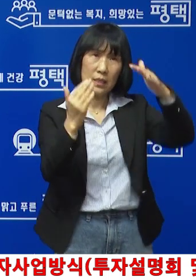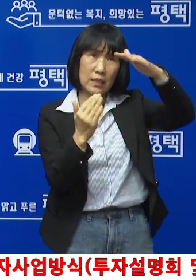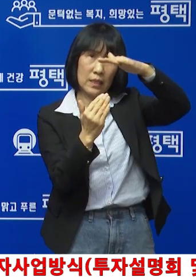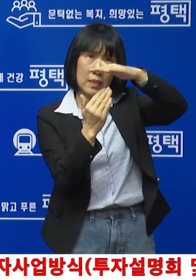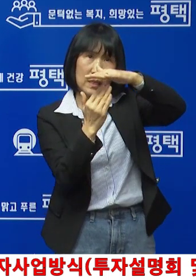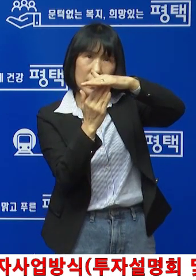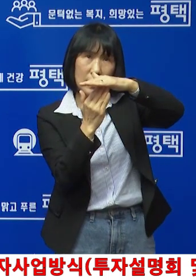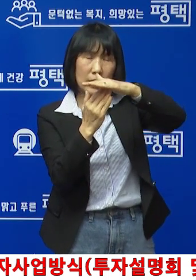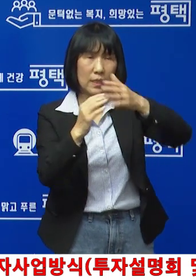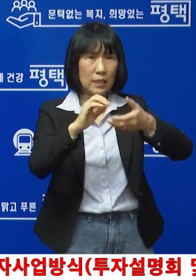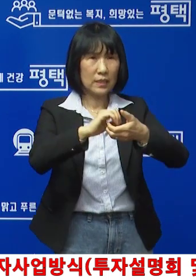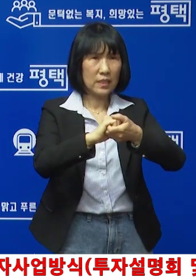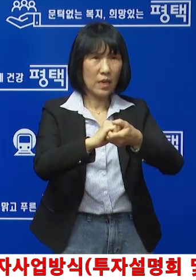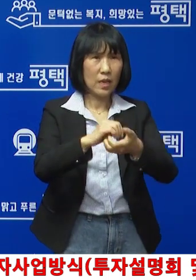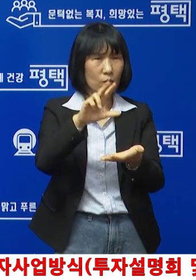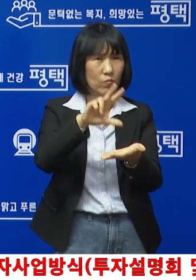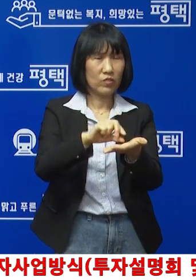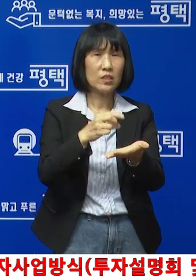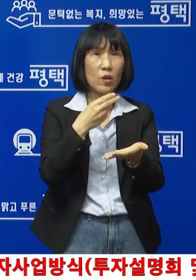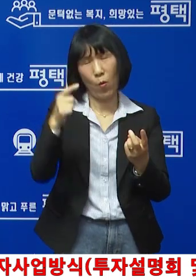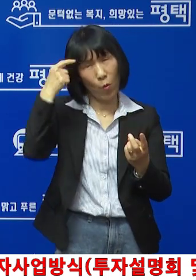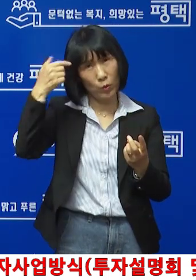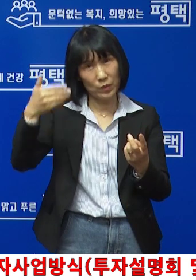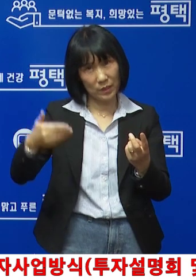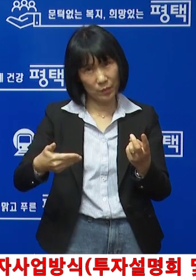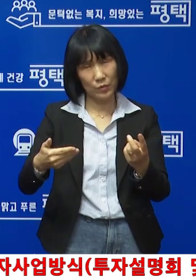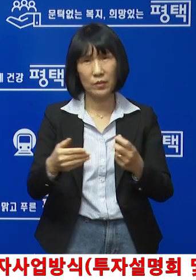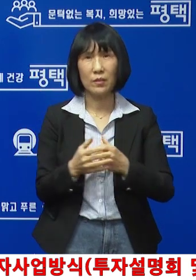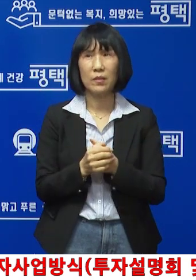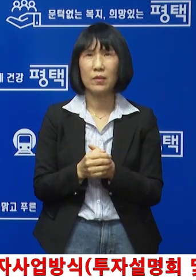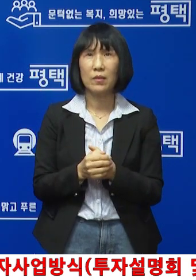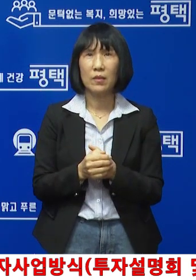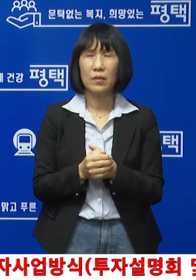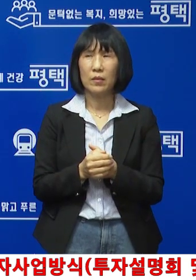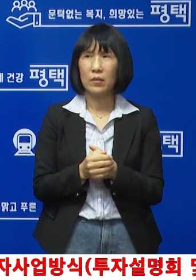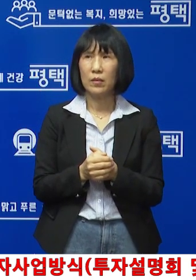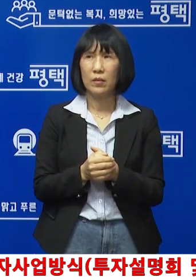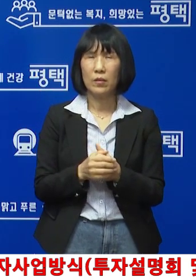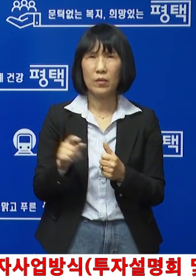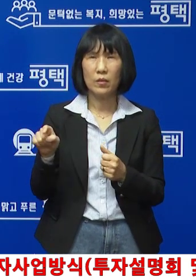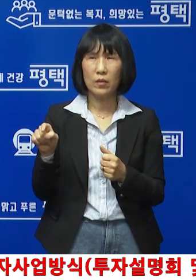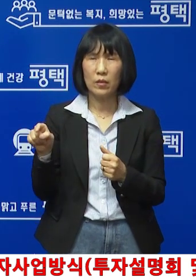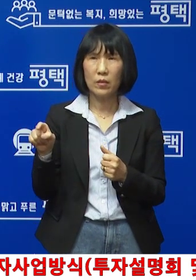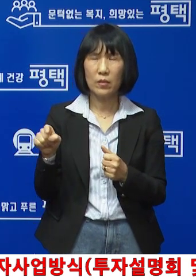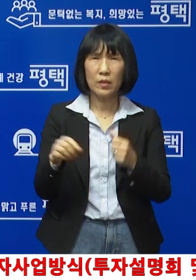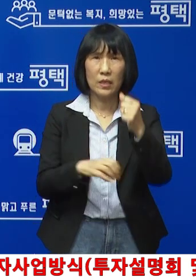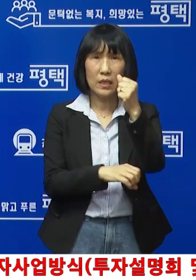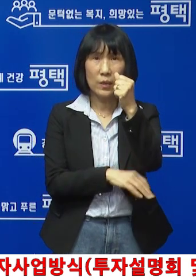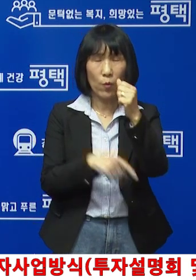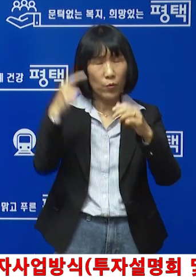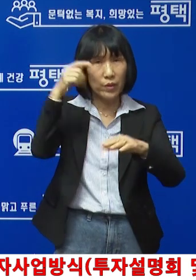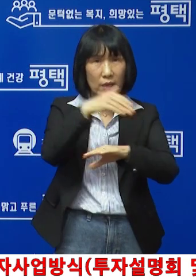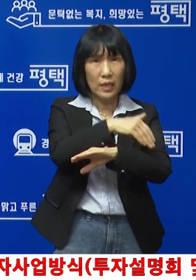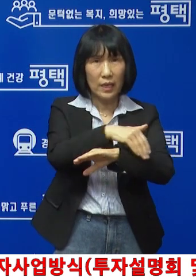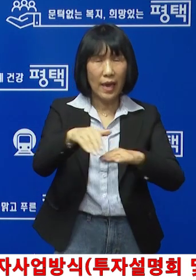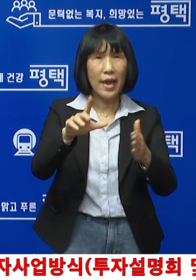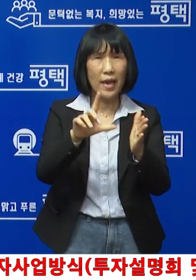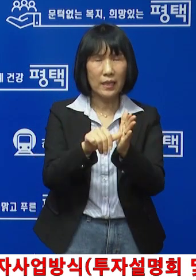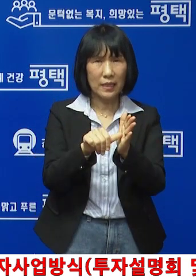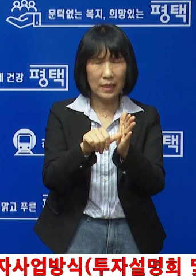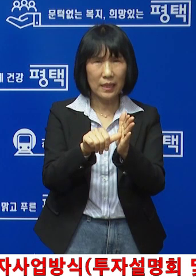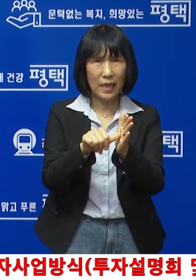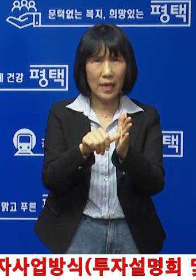국토부 실사 때도 충분히 설명을 드렸던 사항입니다. 저희가 요건 기본구상 용역 때, 기본계획 수립 용역 때 저희가 이제 같이 검토할